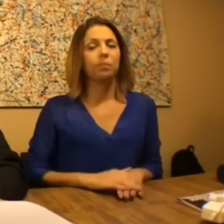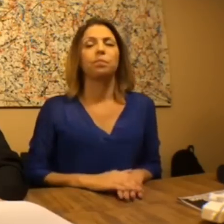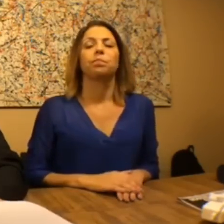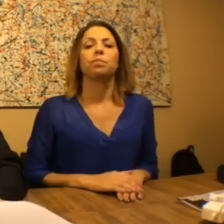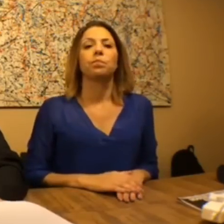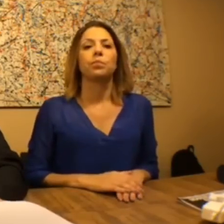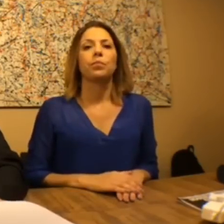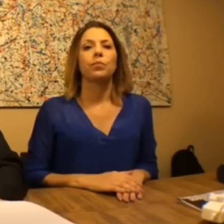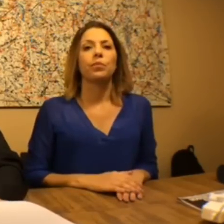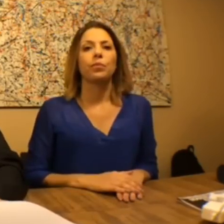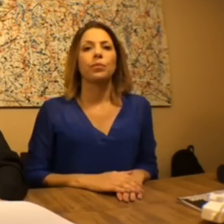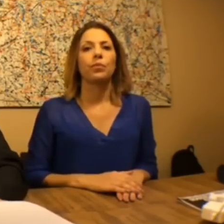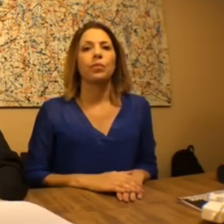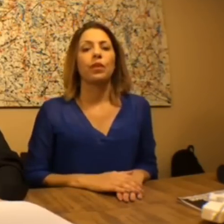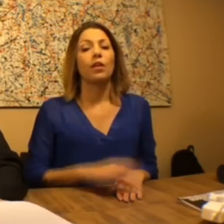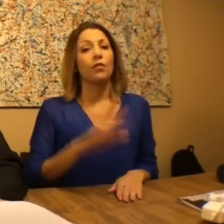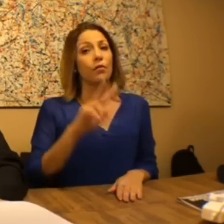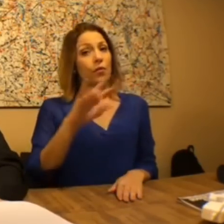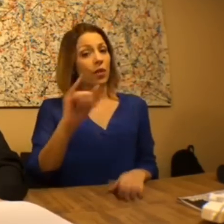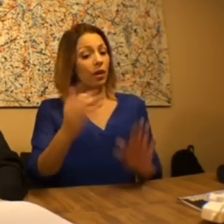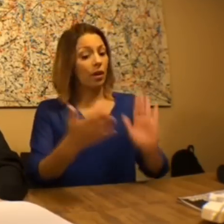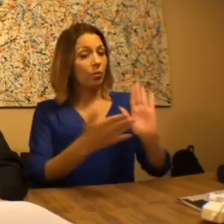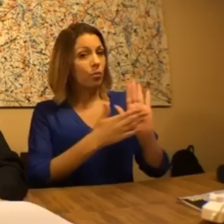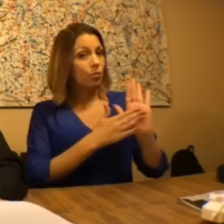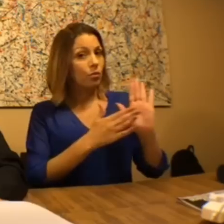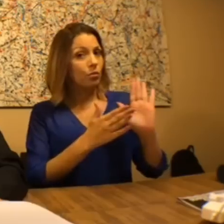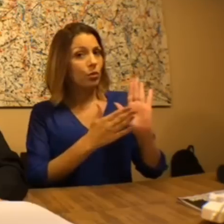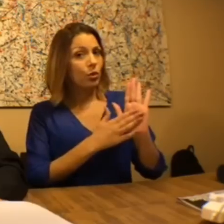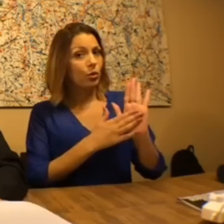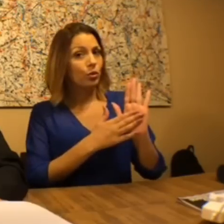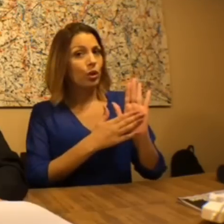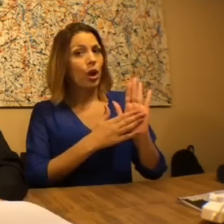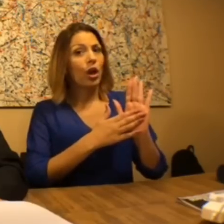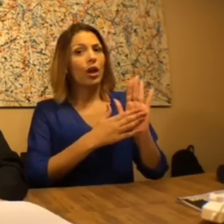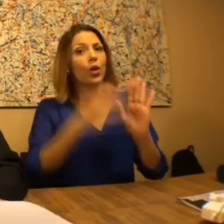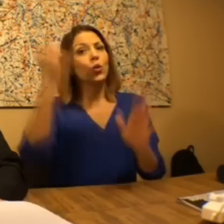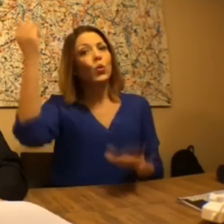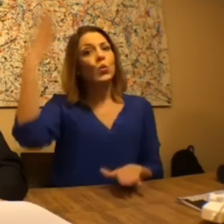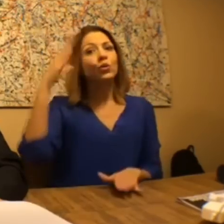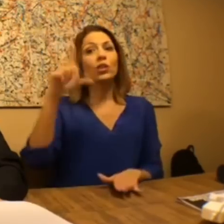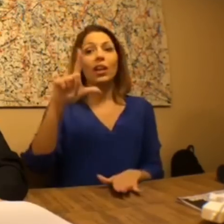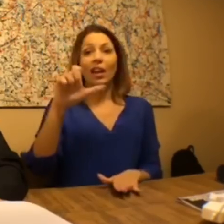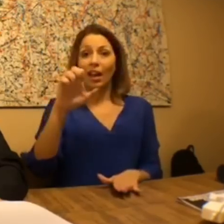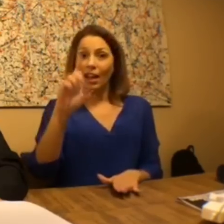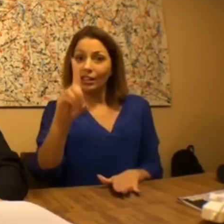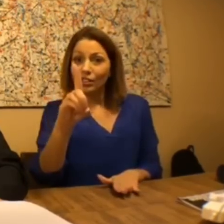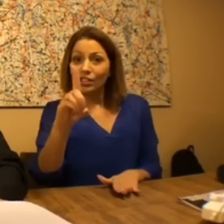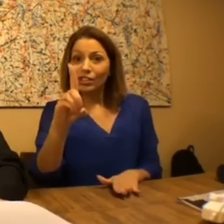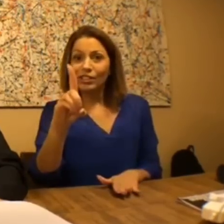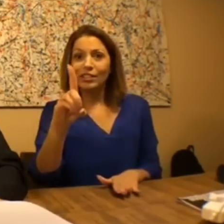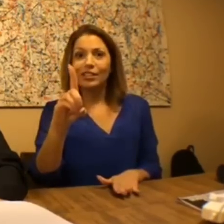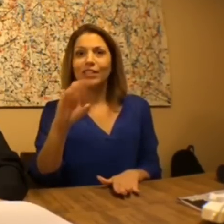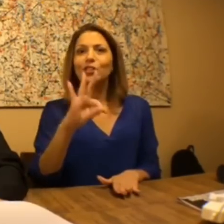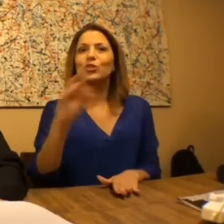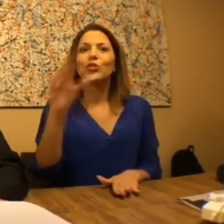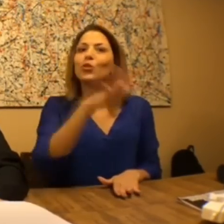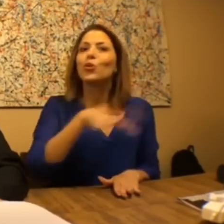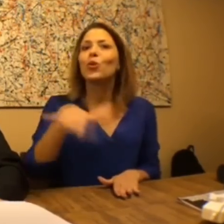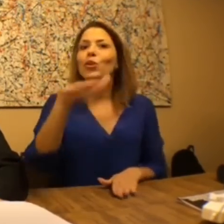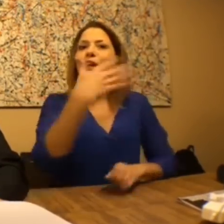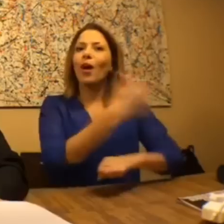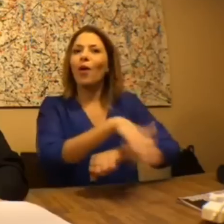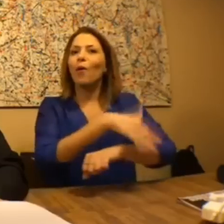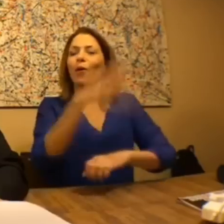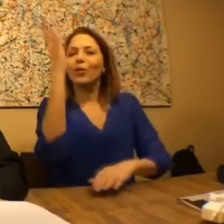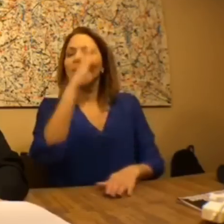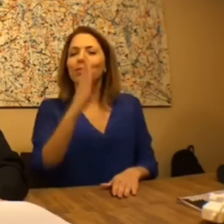vai propor iluminação de LED em todas as ruas do Brasil. Tá ok? Então,